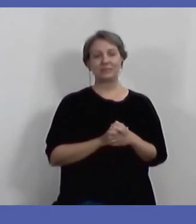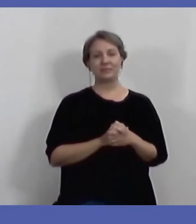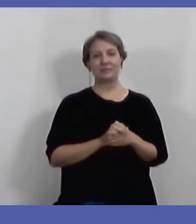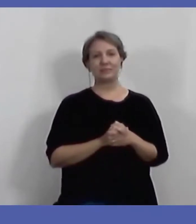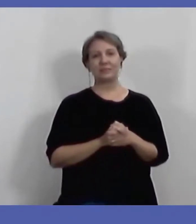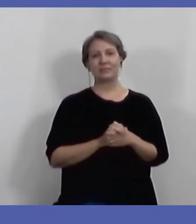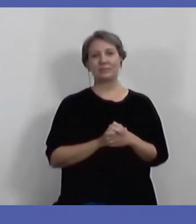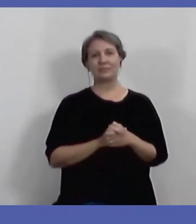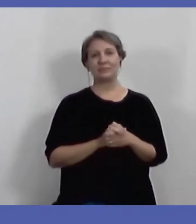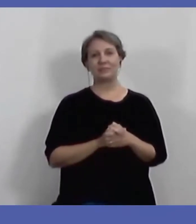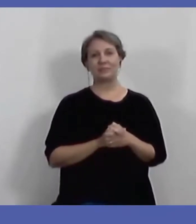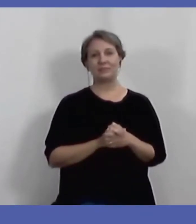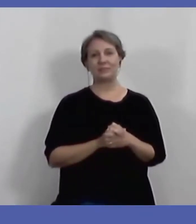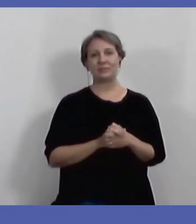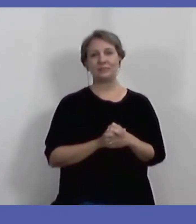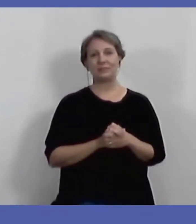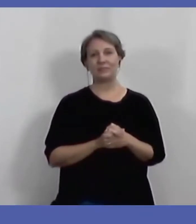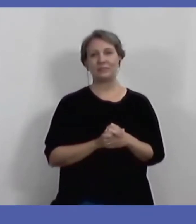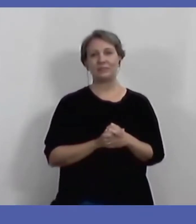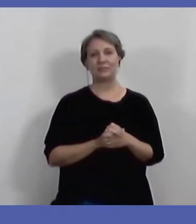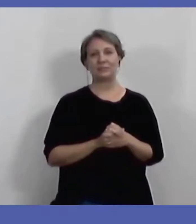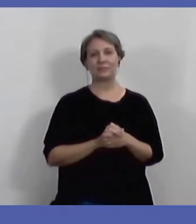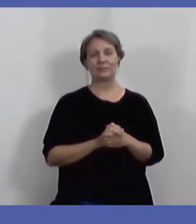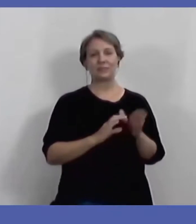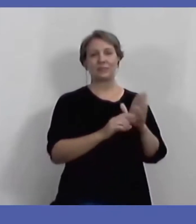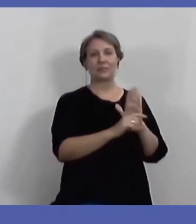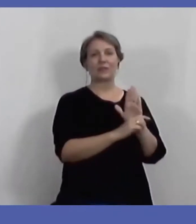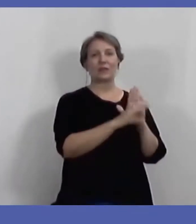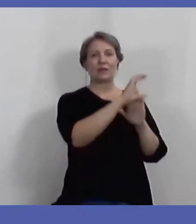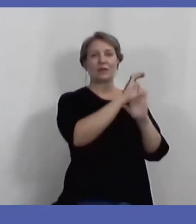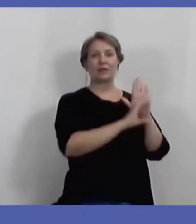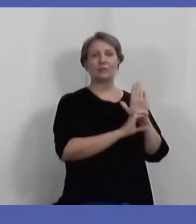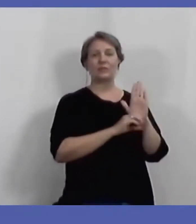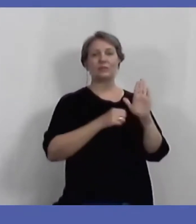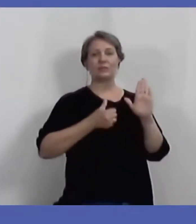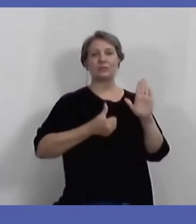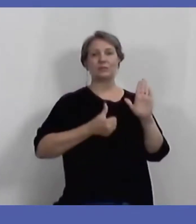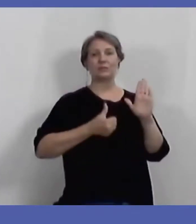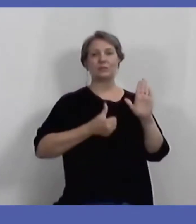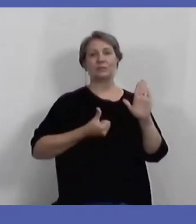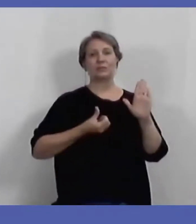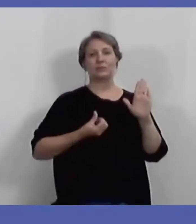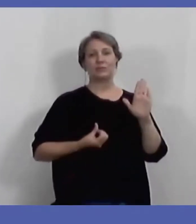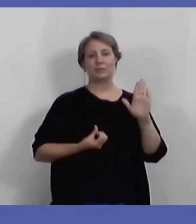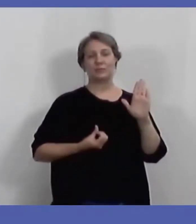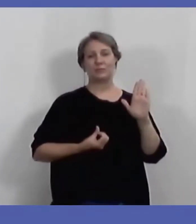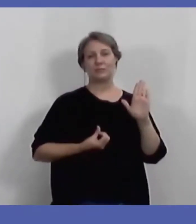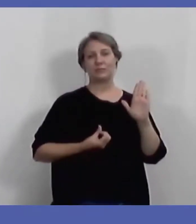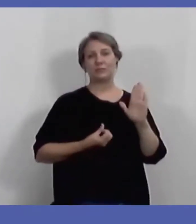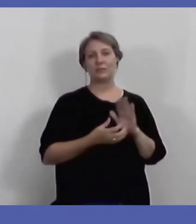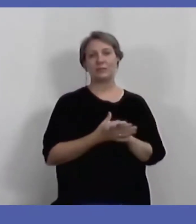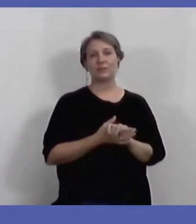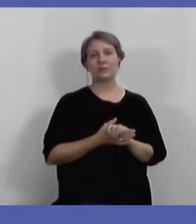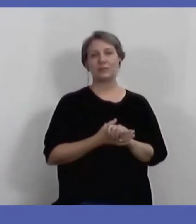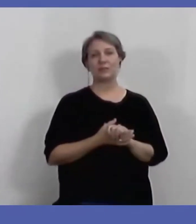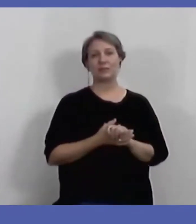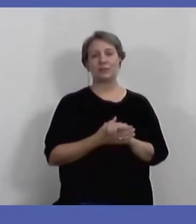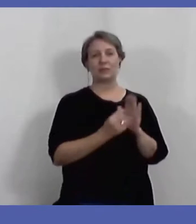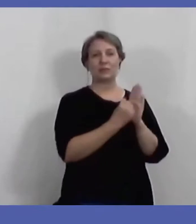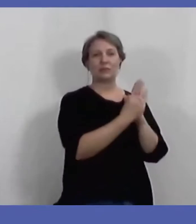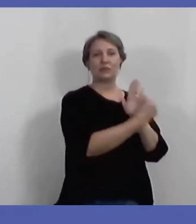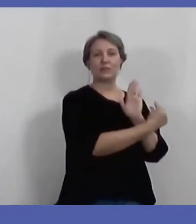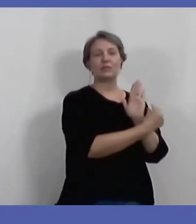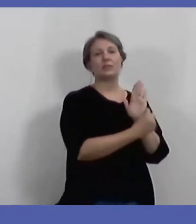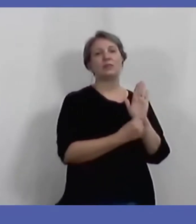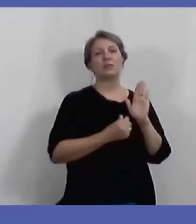né? Mas aqui no capítulo 16 há uma sequência, né? Versículo 19 diz: